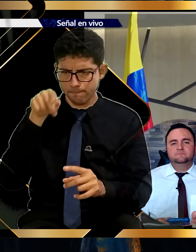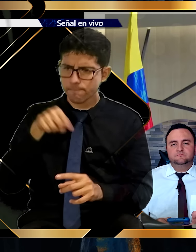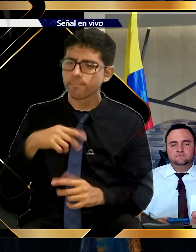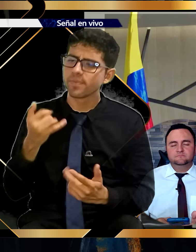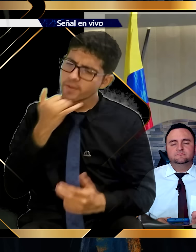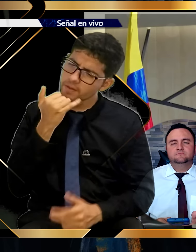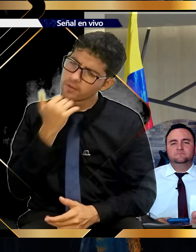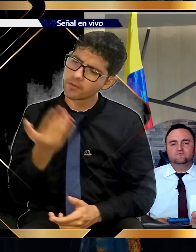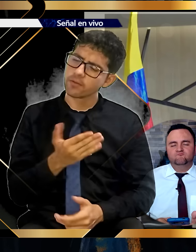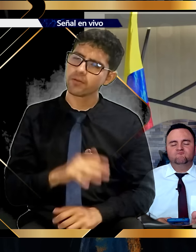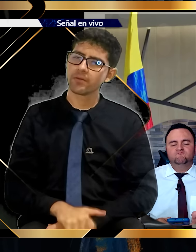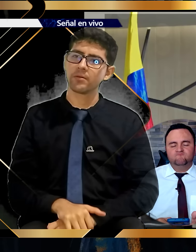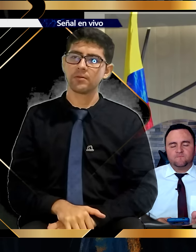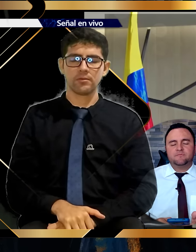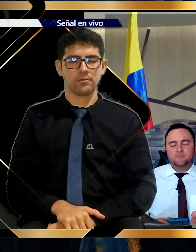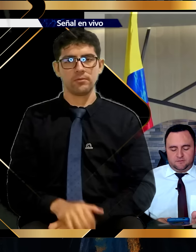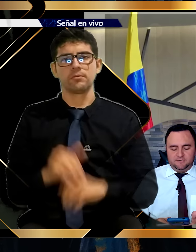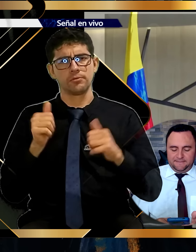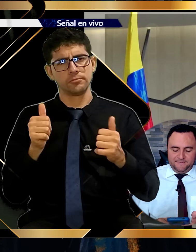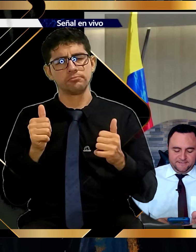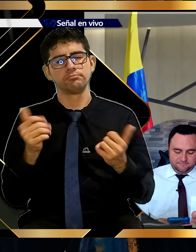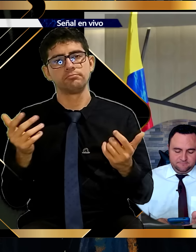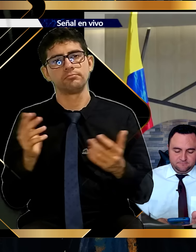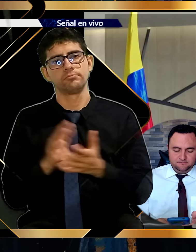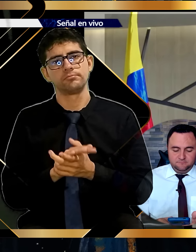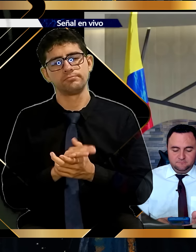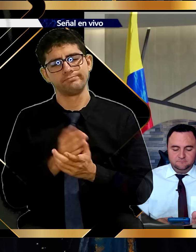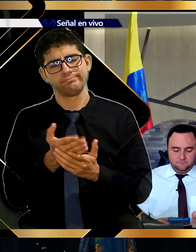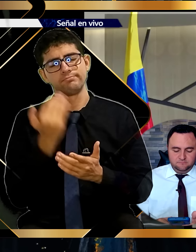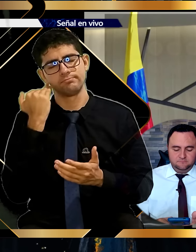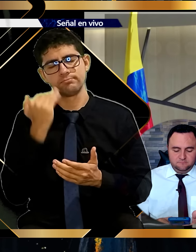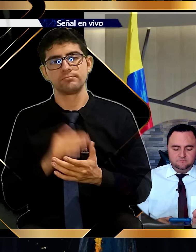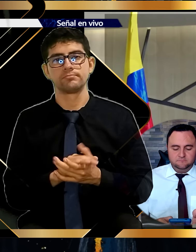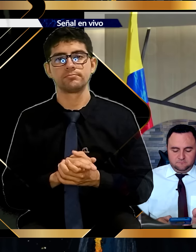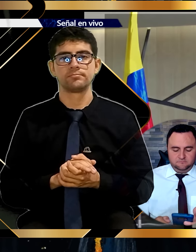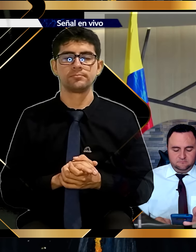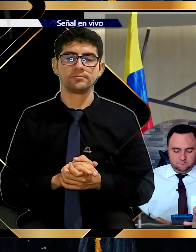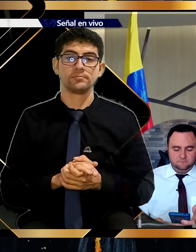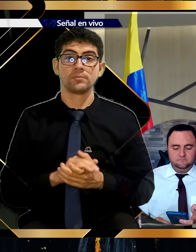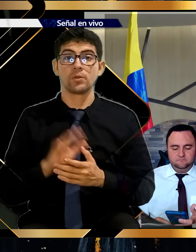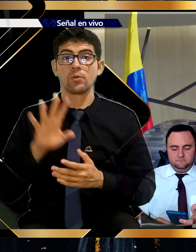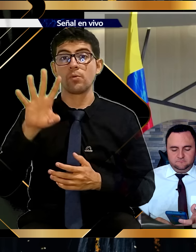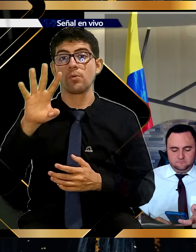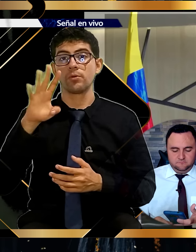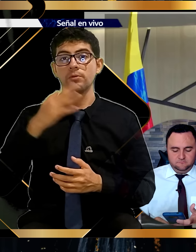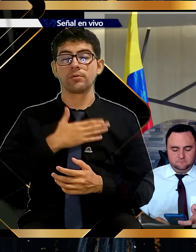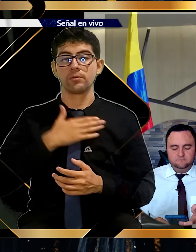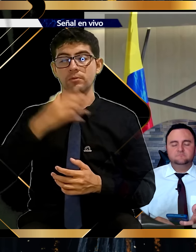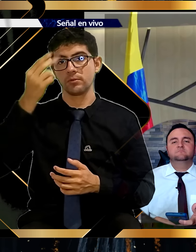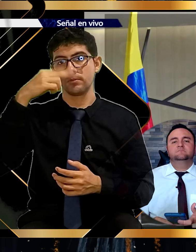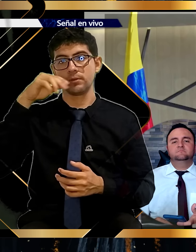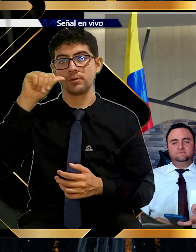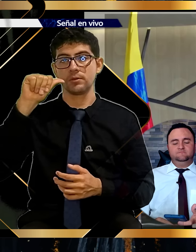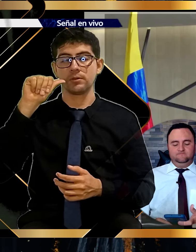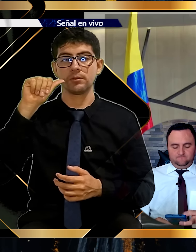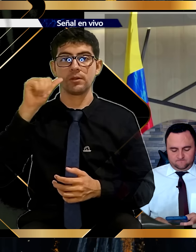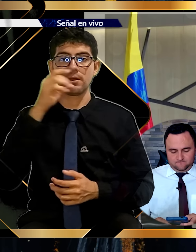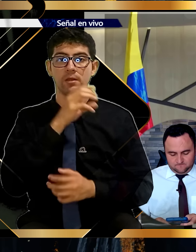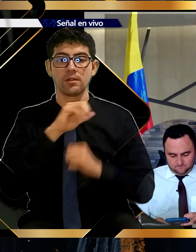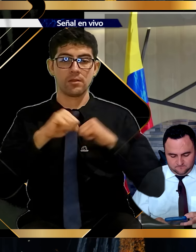Amén. Oiga, qué bueno tener mujeres fieles. 4 de mis hijas están involucradas en la obra